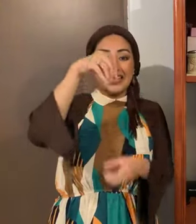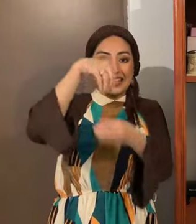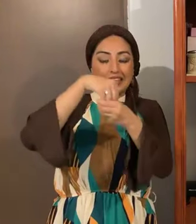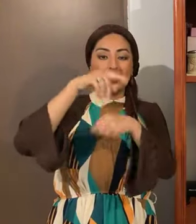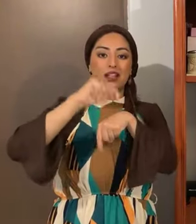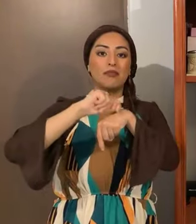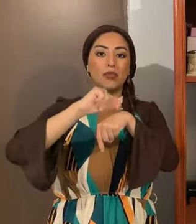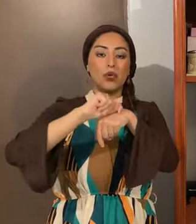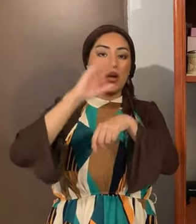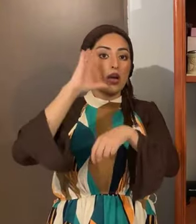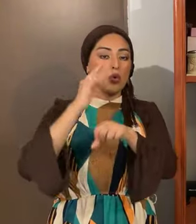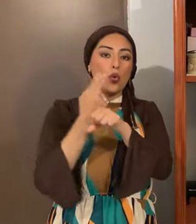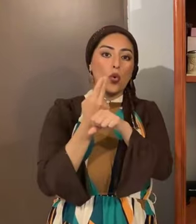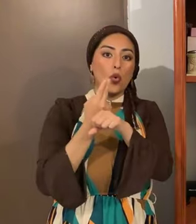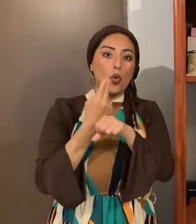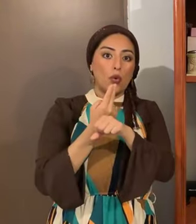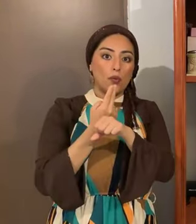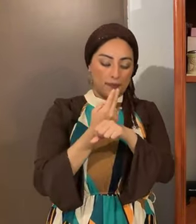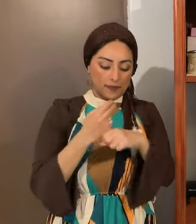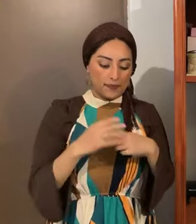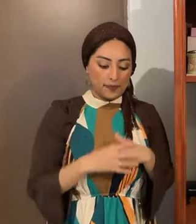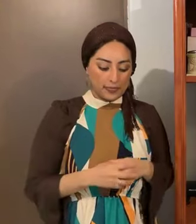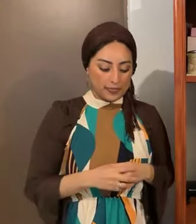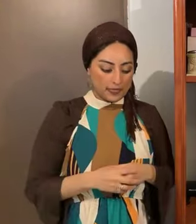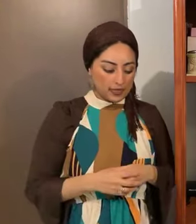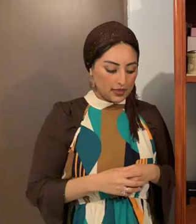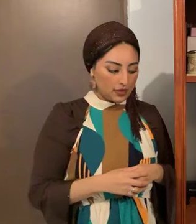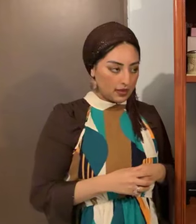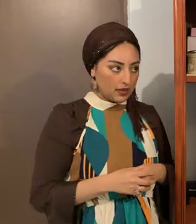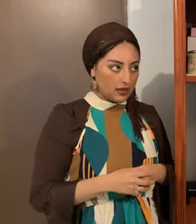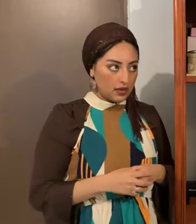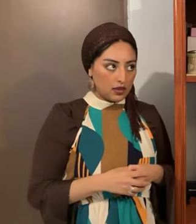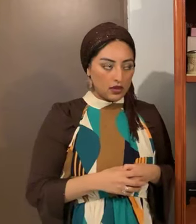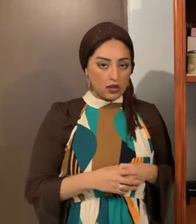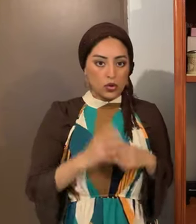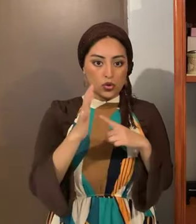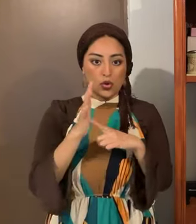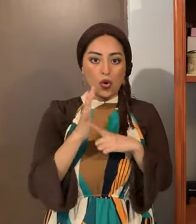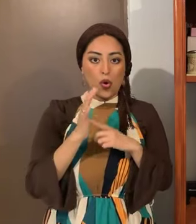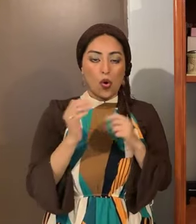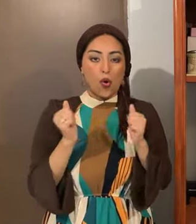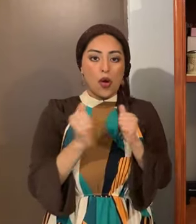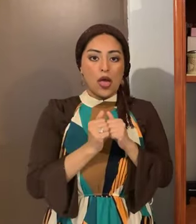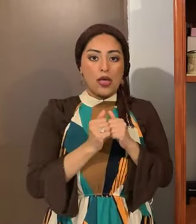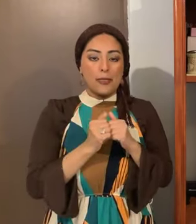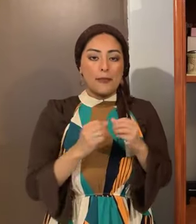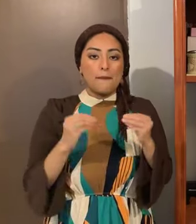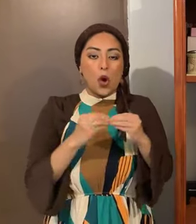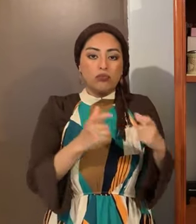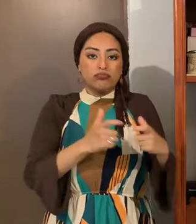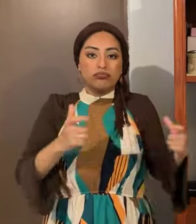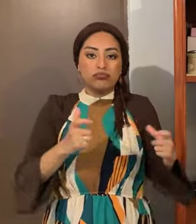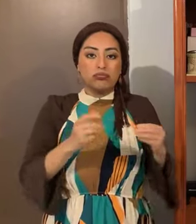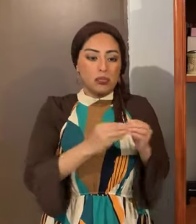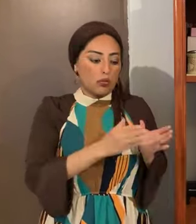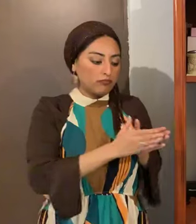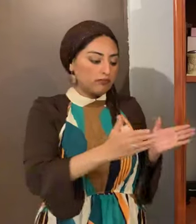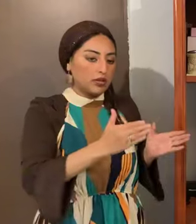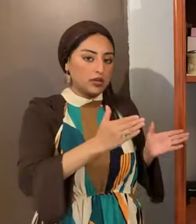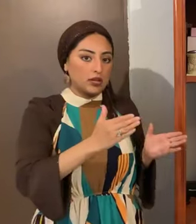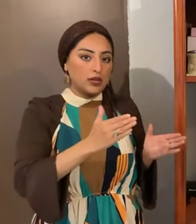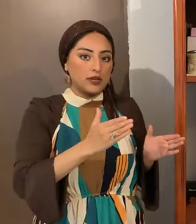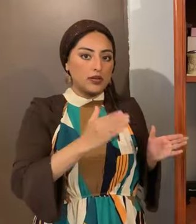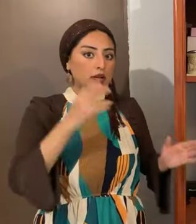el Mishkan. Y las representaciones suelen mostrarla con un cuerpo de resonancia más ancho, por eso es que sonaba